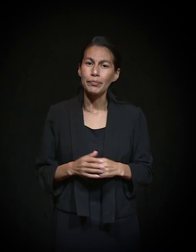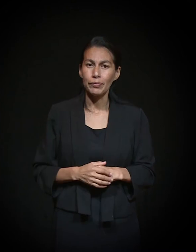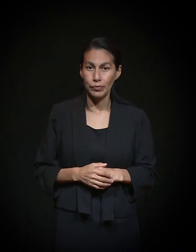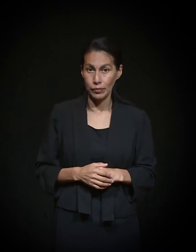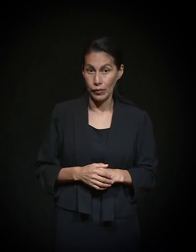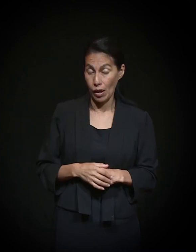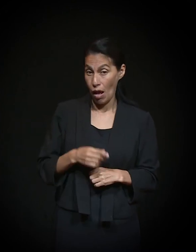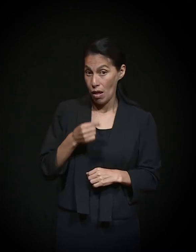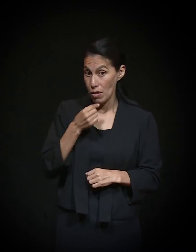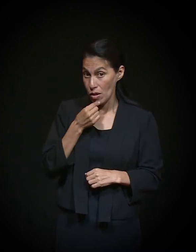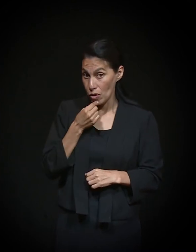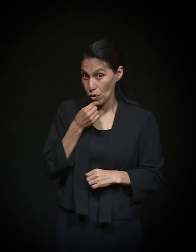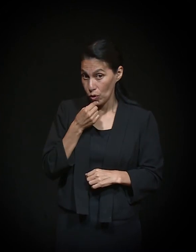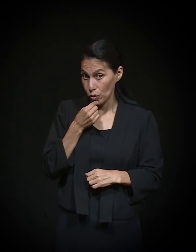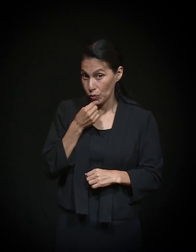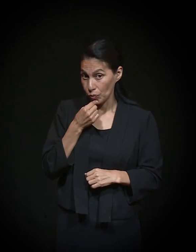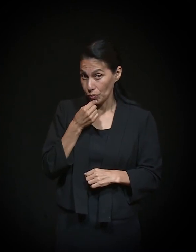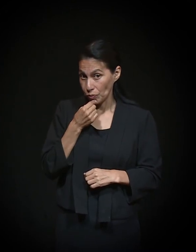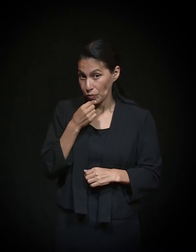Deberían